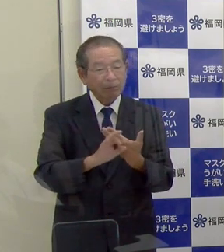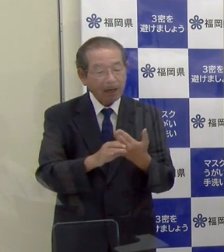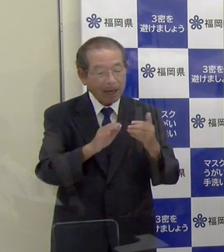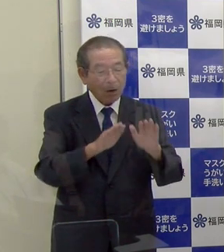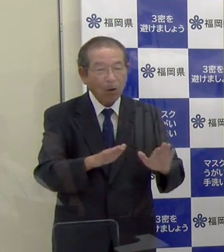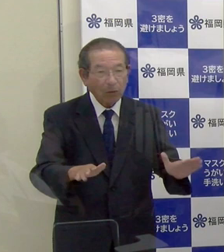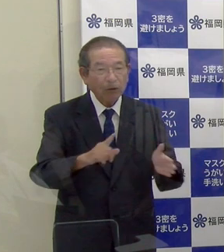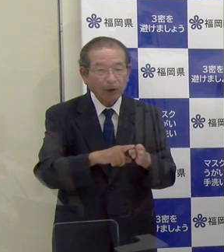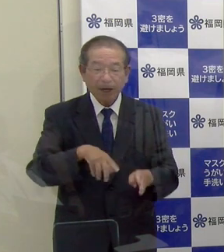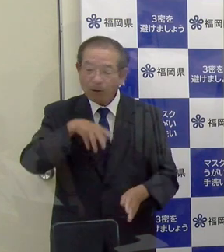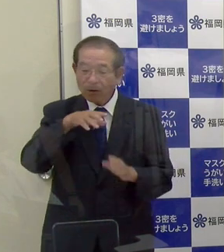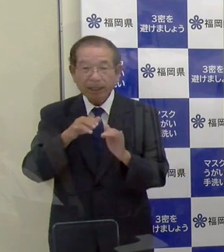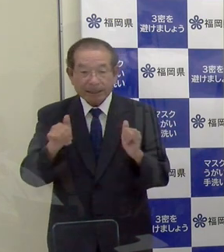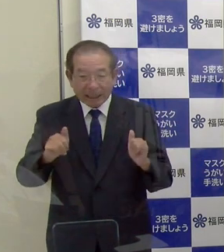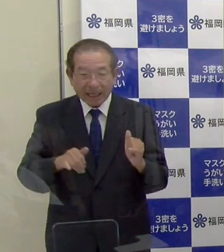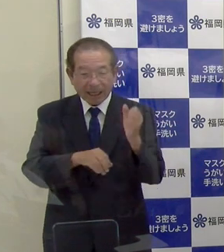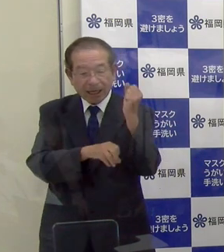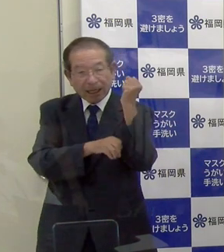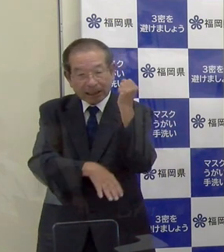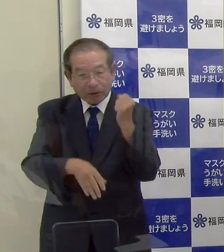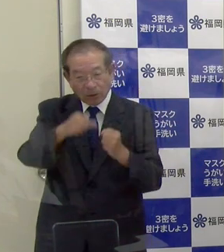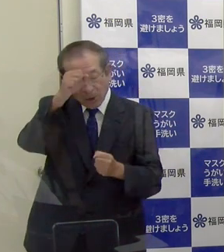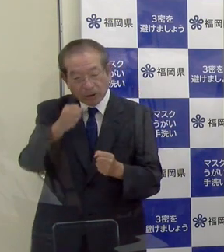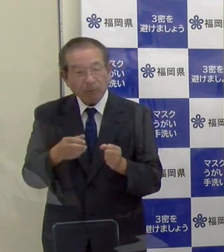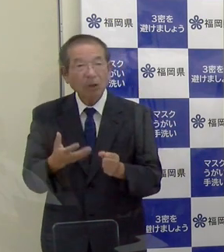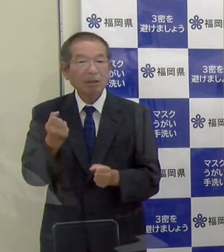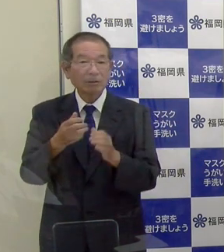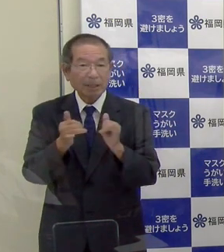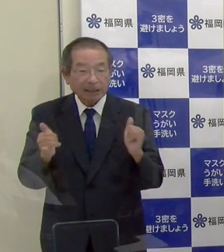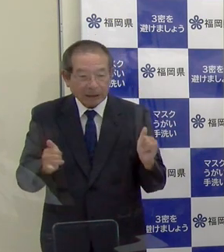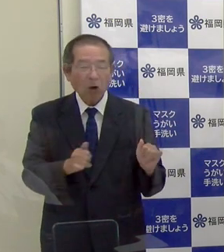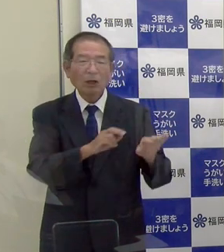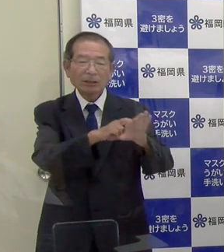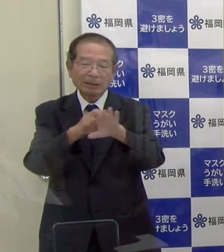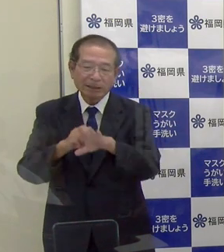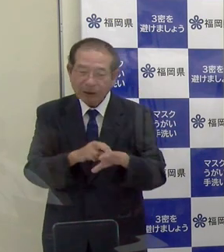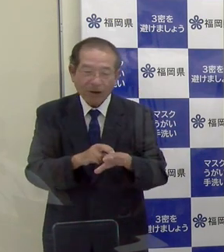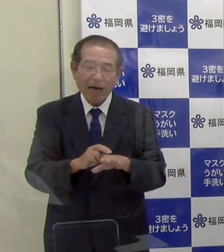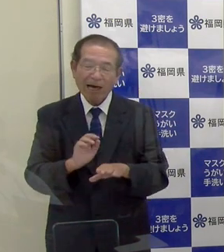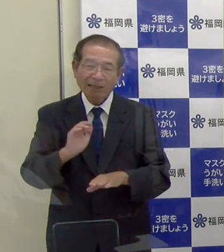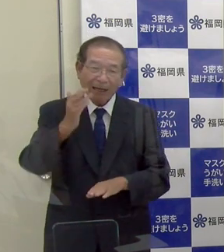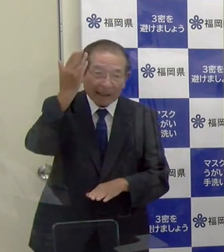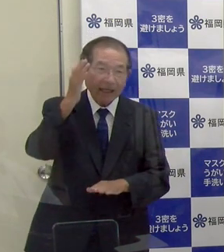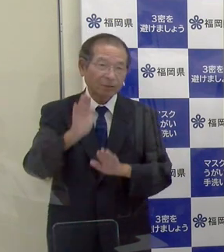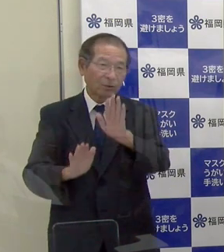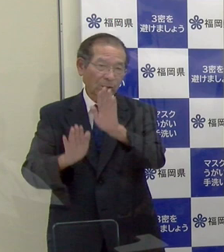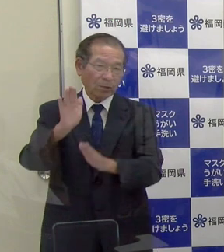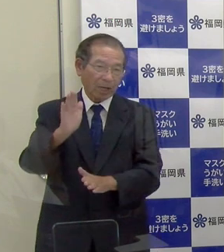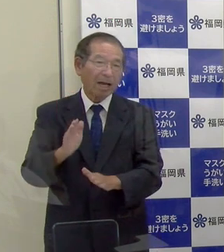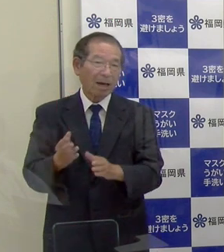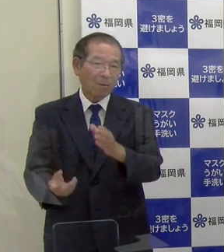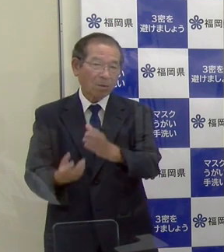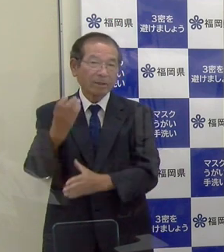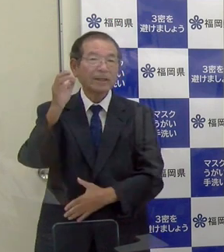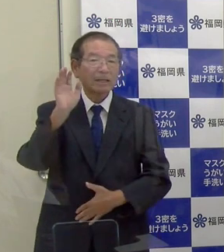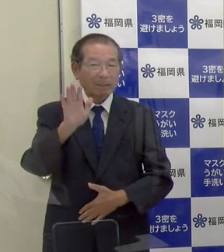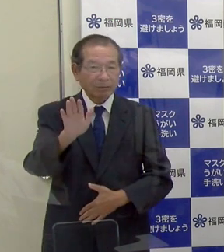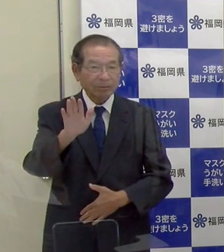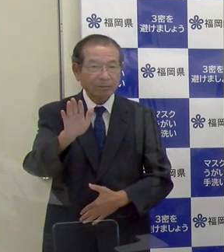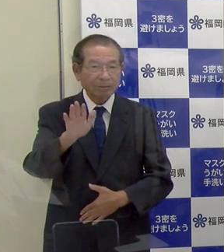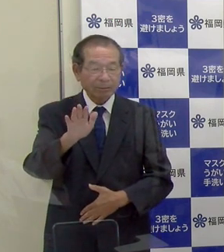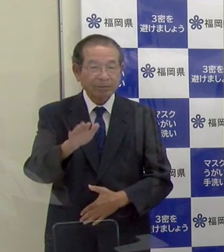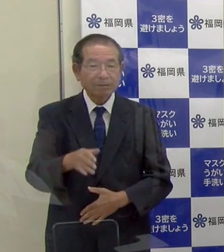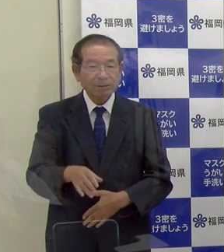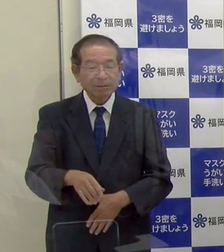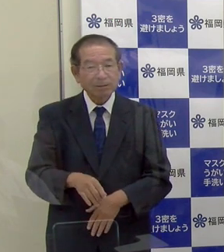高齢者基礎疾患を有する方の診療が困難な状況も生まれております軽い